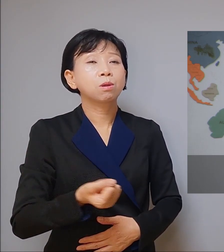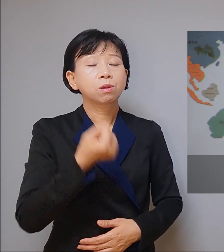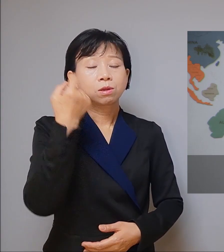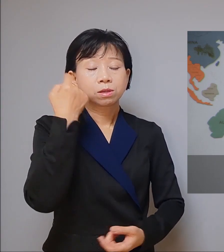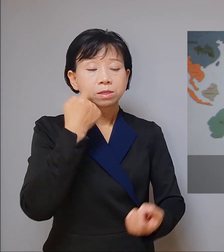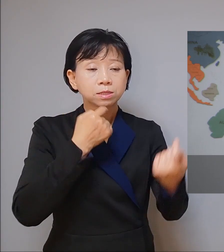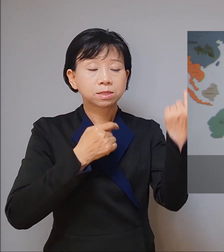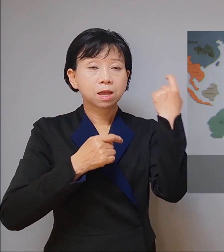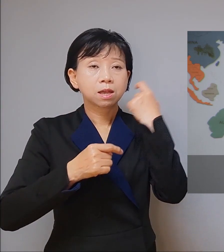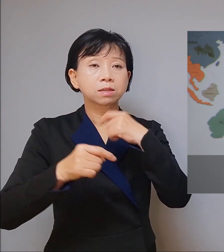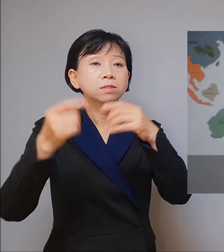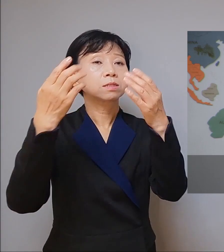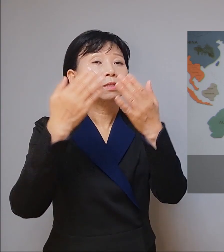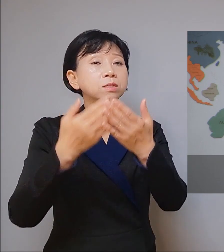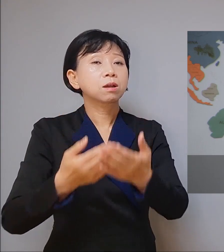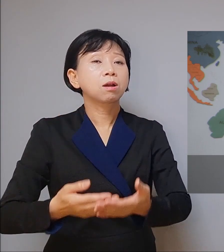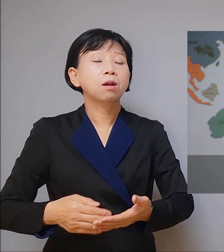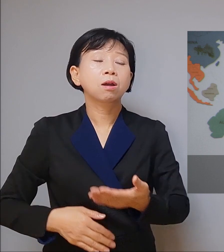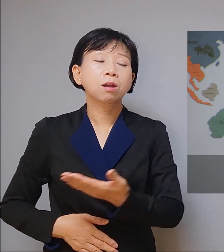손길로